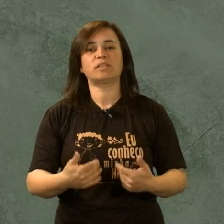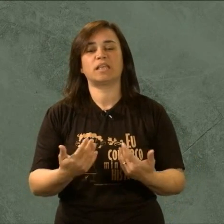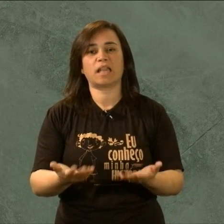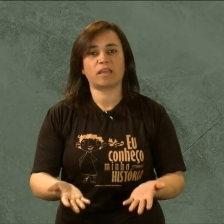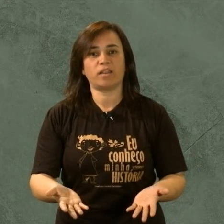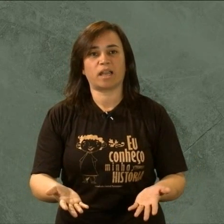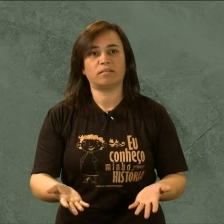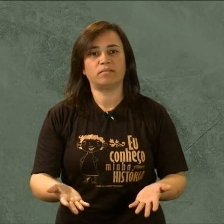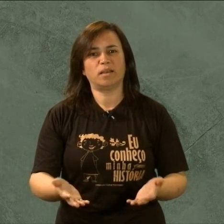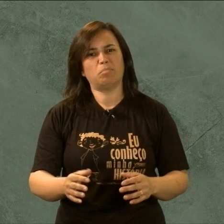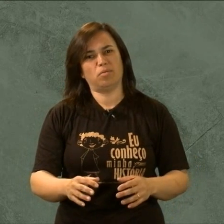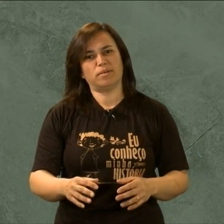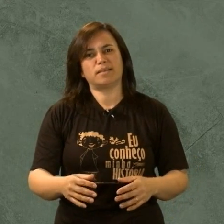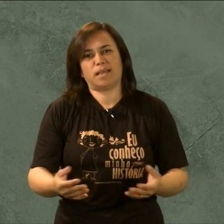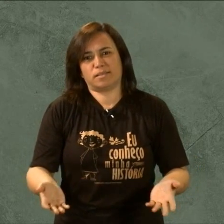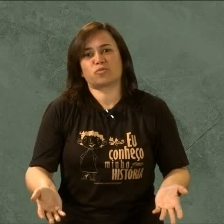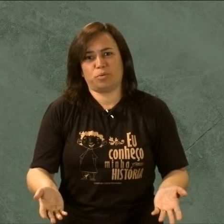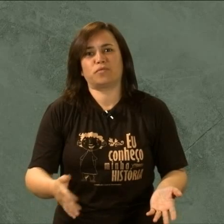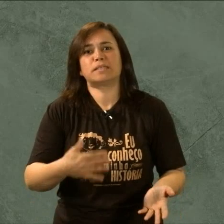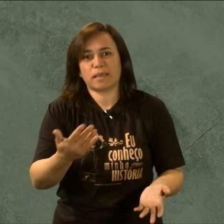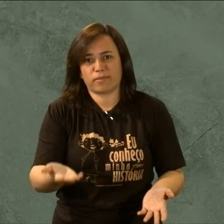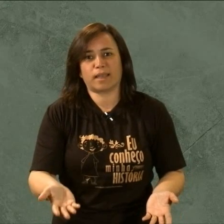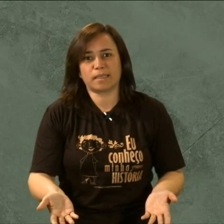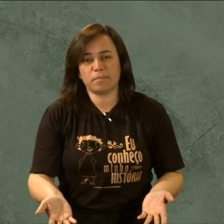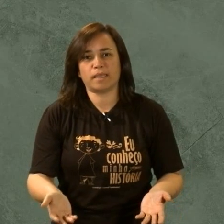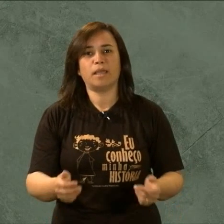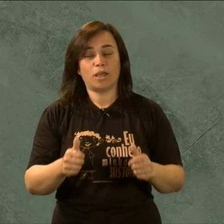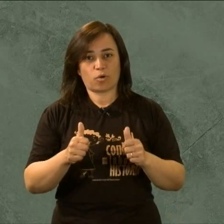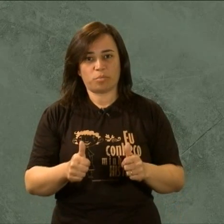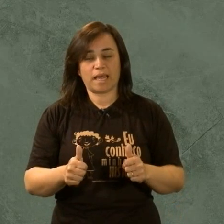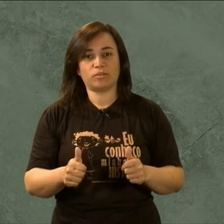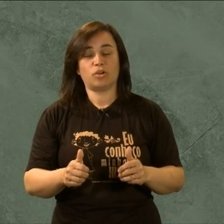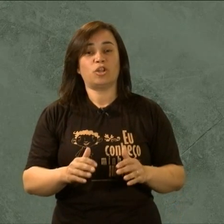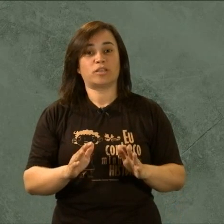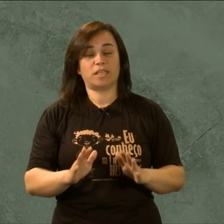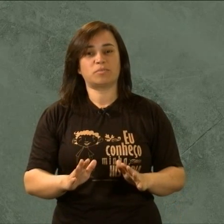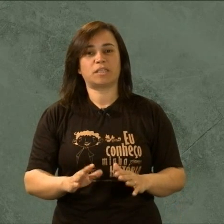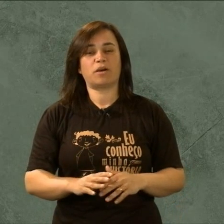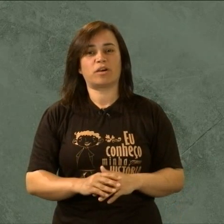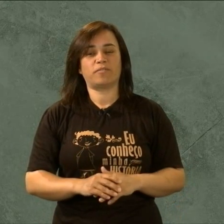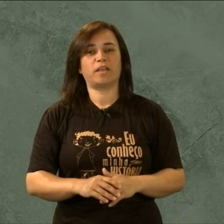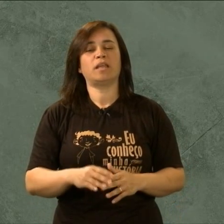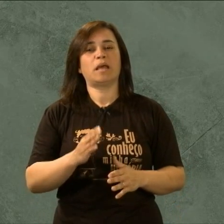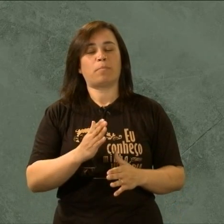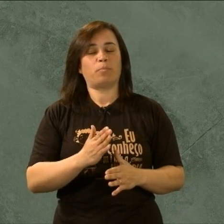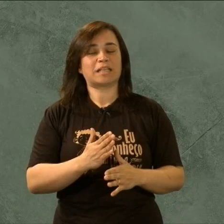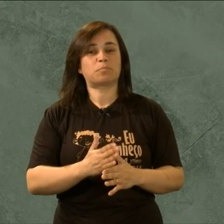usted revelará. Bueno, si ellos descubrieron, usted revela también, ¿de acuerdo? Iremos ahora para ver las